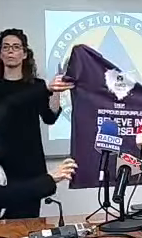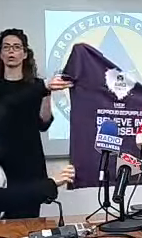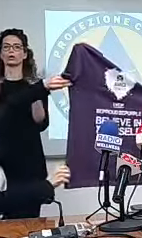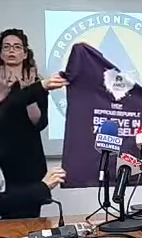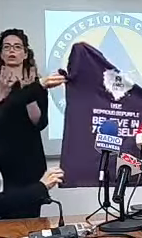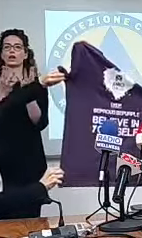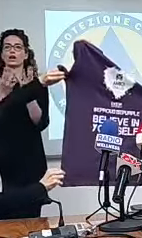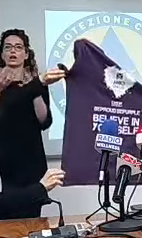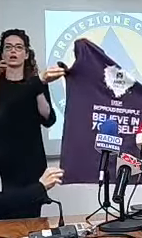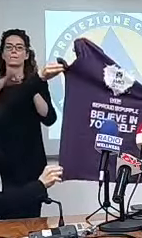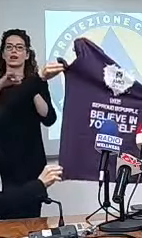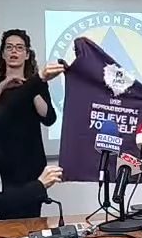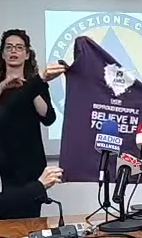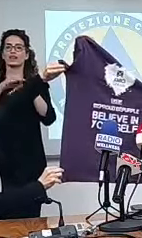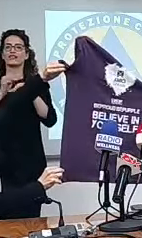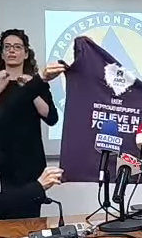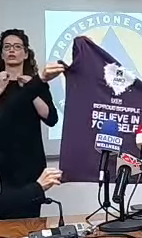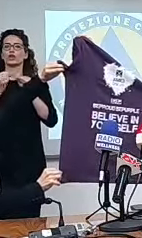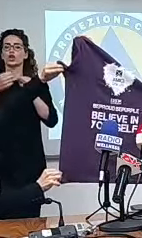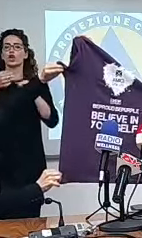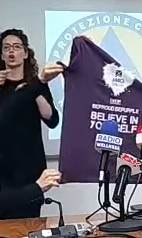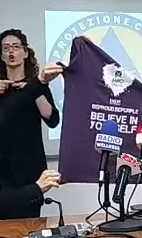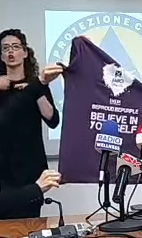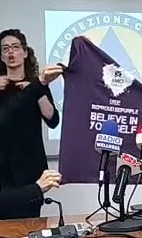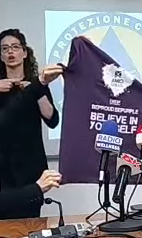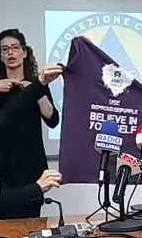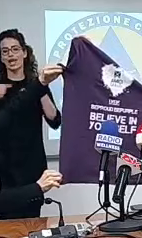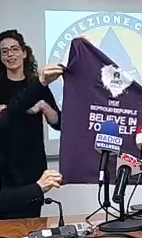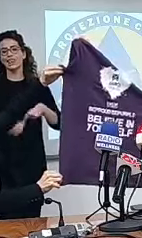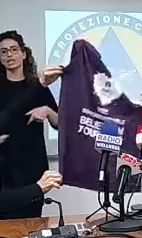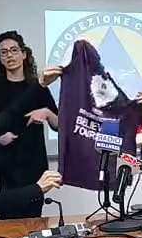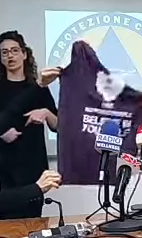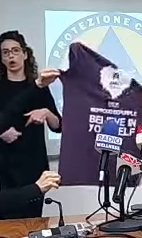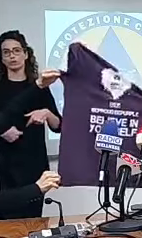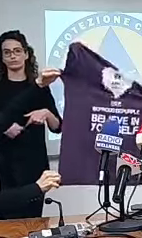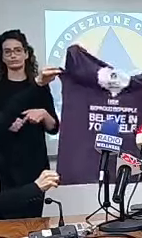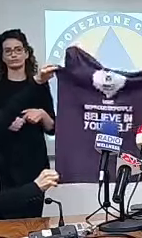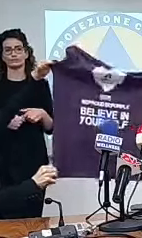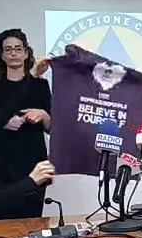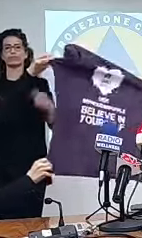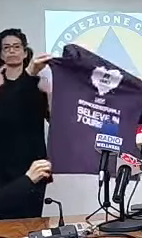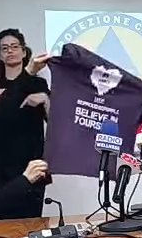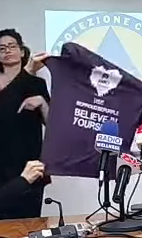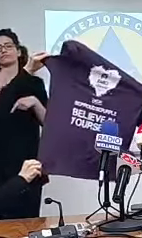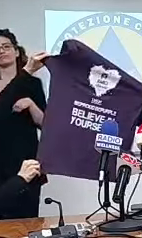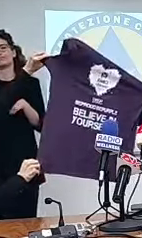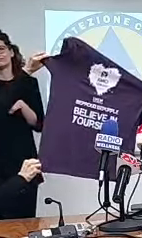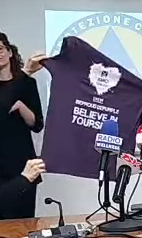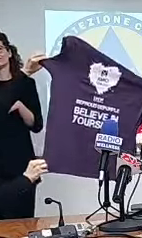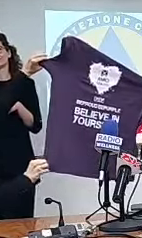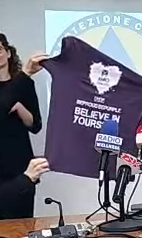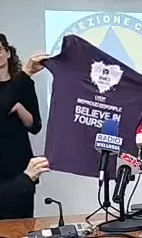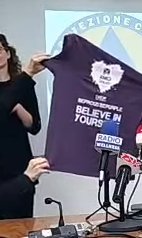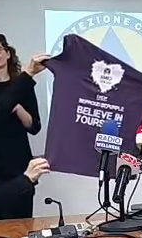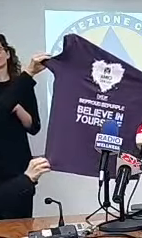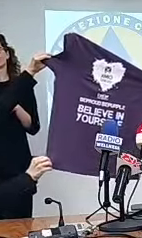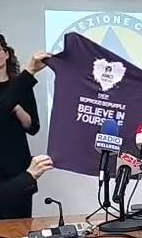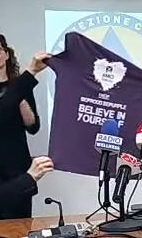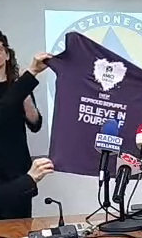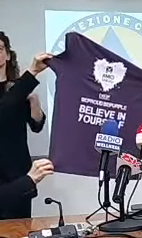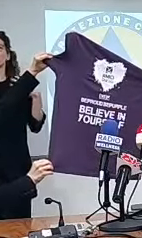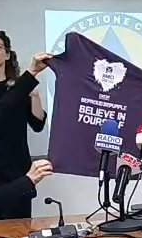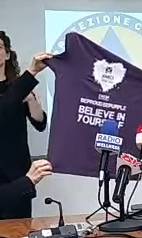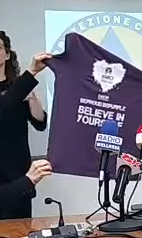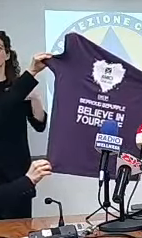delle malattie infiammatorie croniche dell'intestino e quindi ci tenevo a ricordare questa